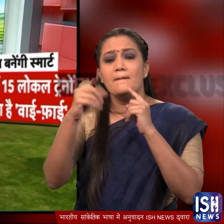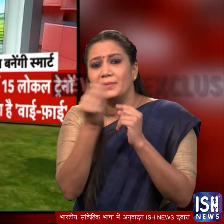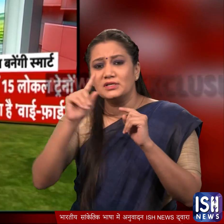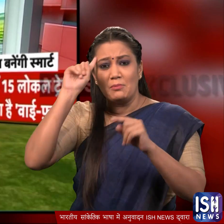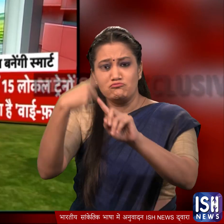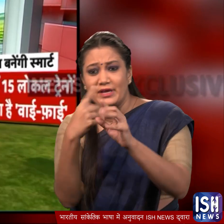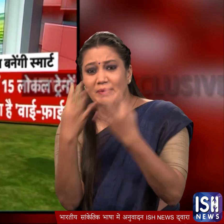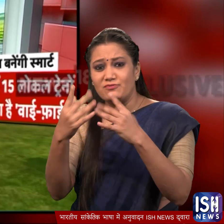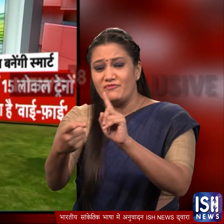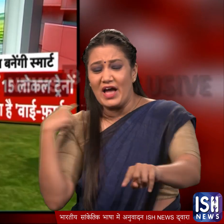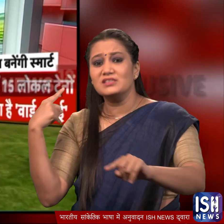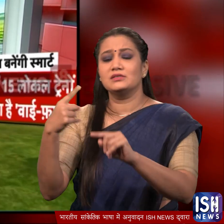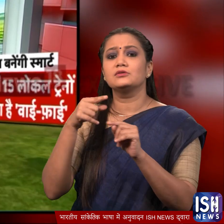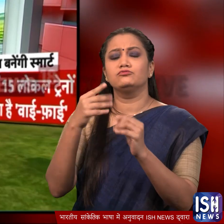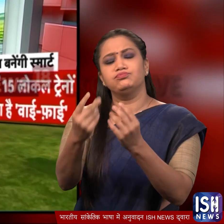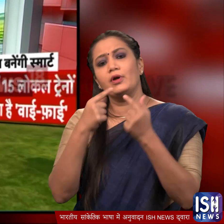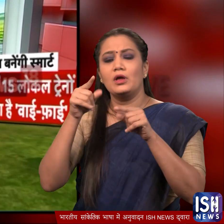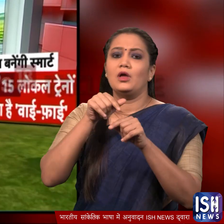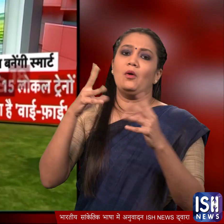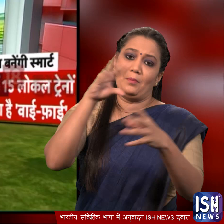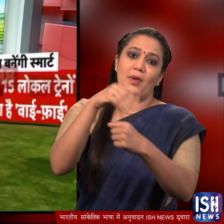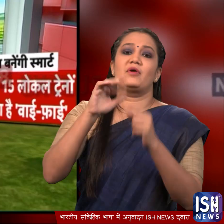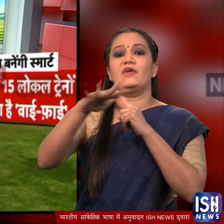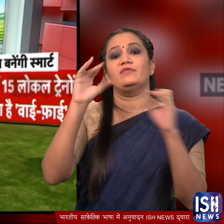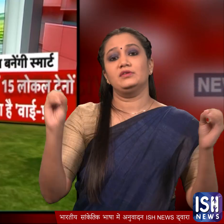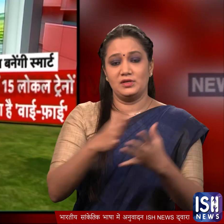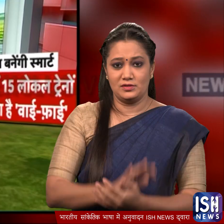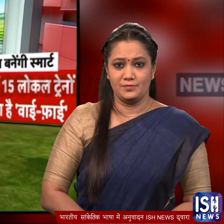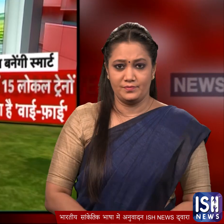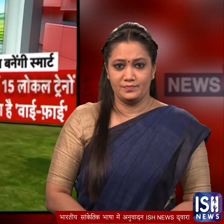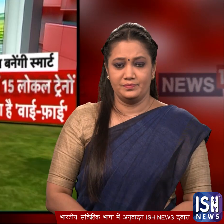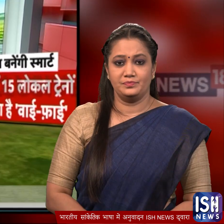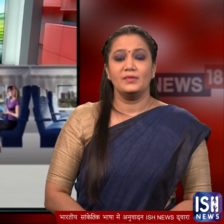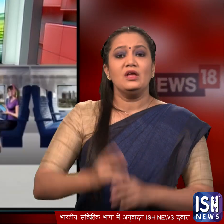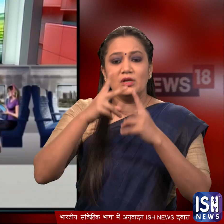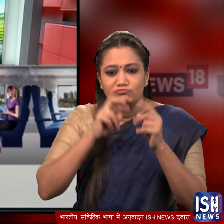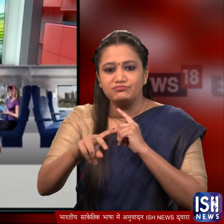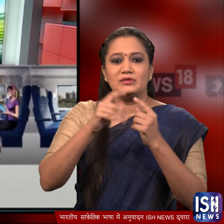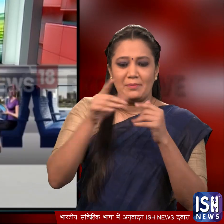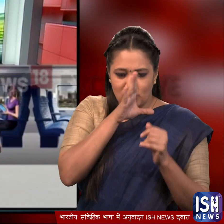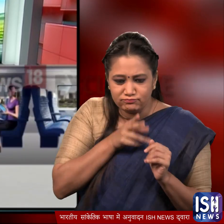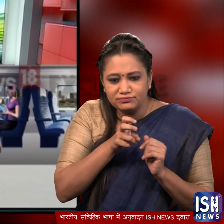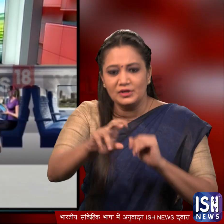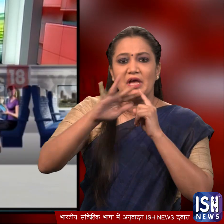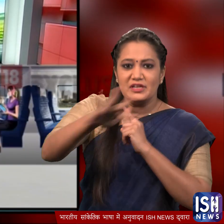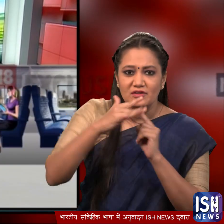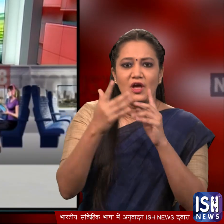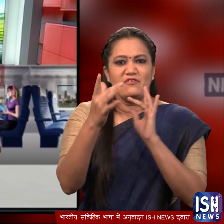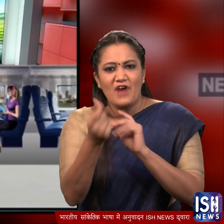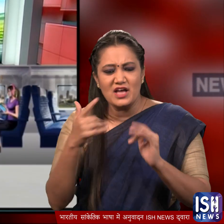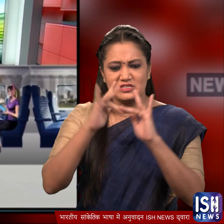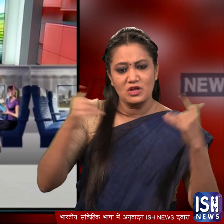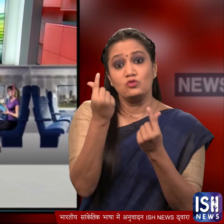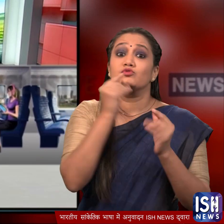ट्रेन और कुछ प्रीमियम एक्सप्रेस ट्रेनों में वाईफाई की सुविधा शुरू भी हो सकती है। ऐसा होने से यात्री बिना रुकावट ट्रेन में हाई